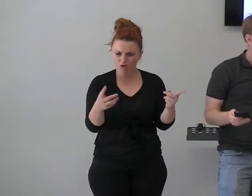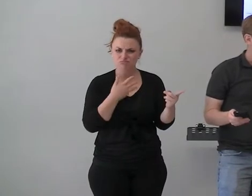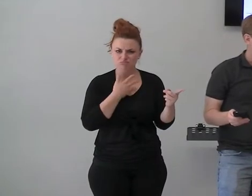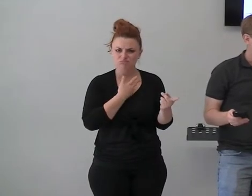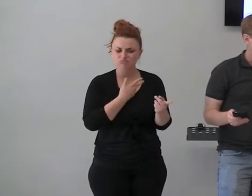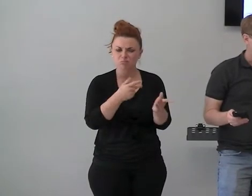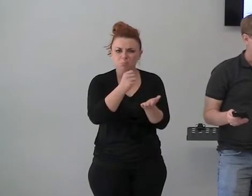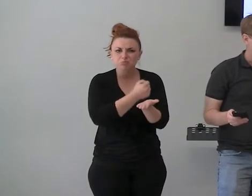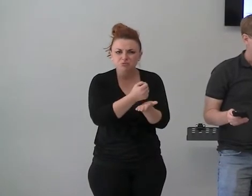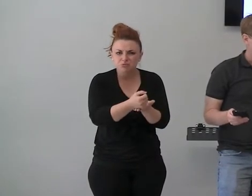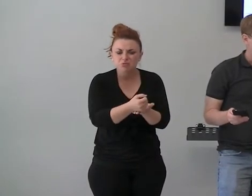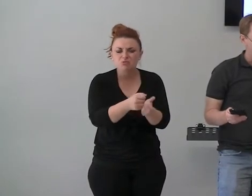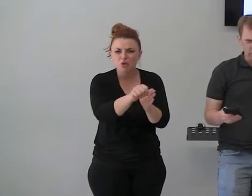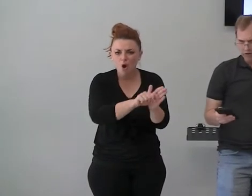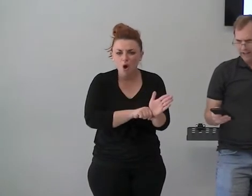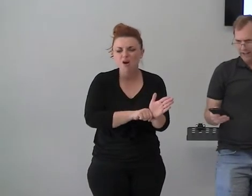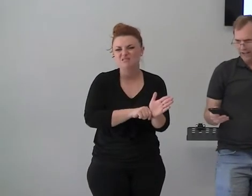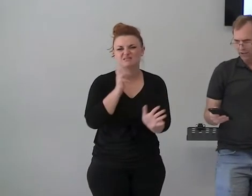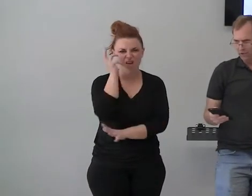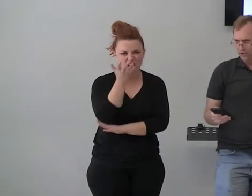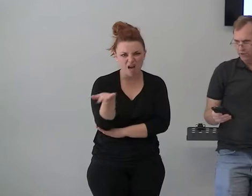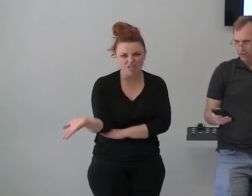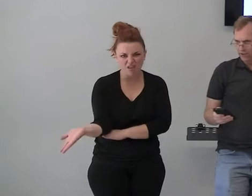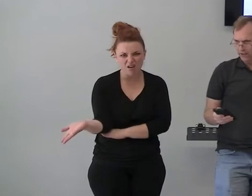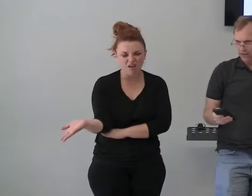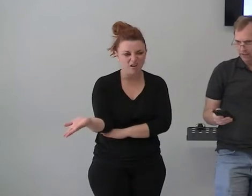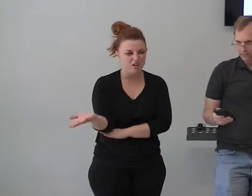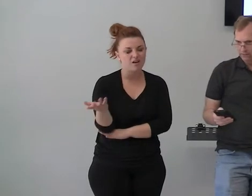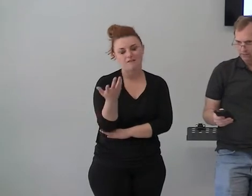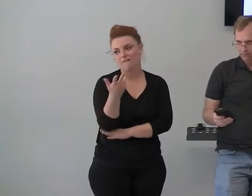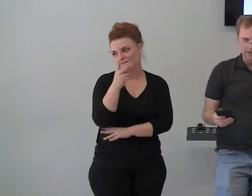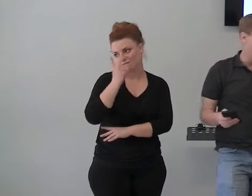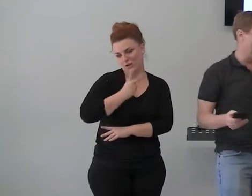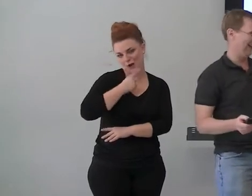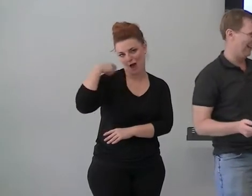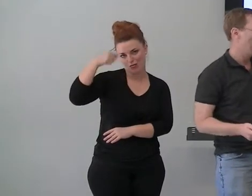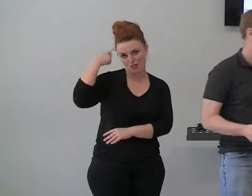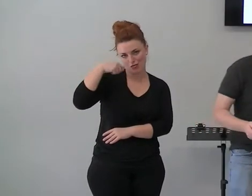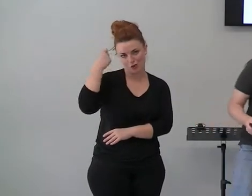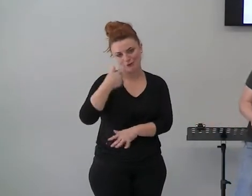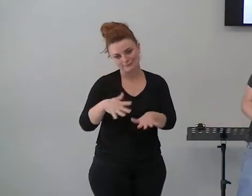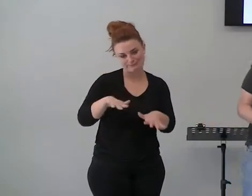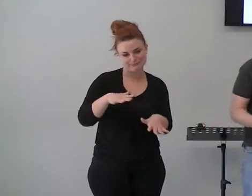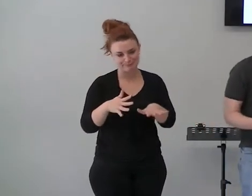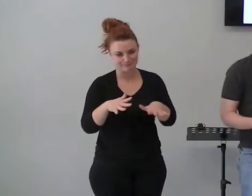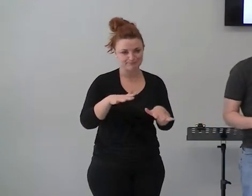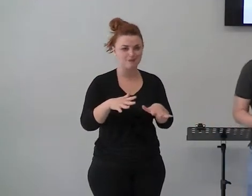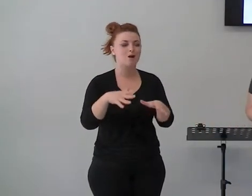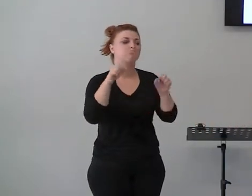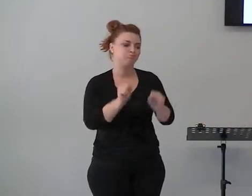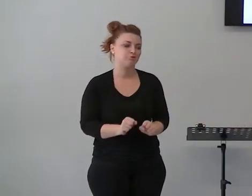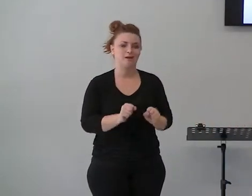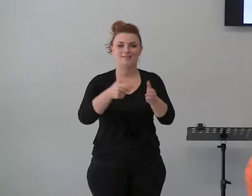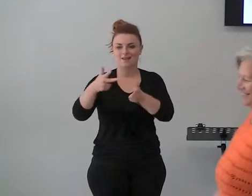story is very strange? Siete d'accordo che gli attori non sono un granché? potete accomodarsi, anche